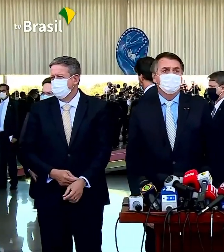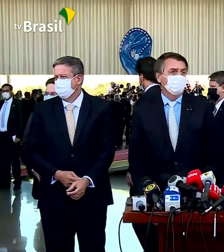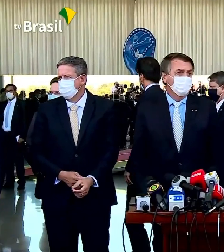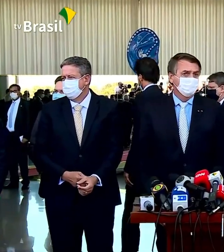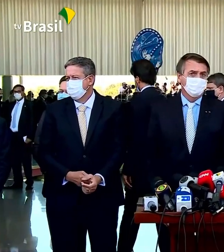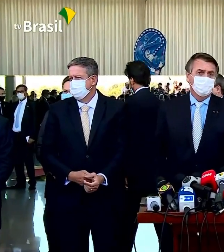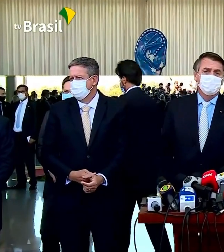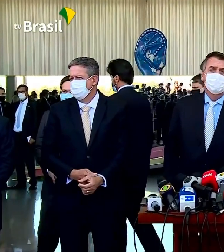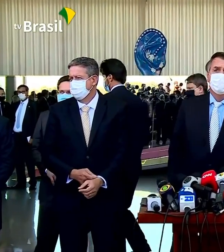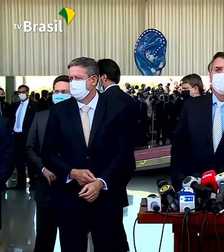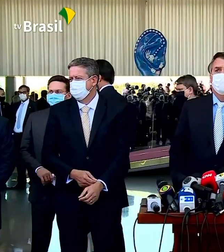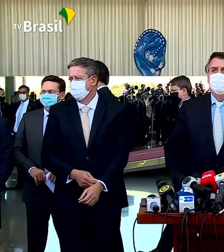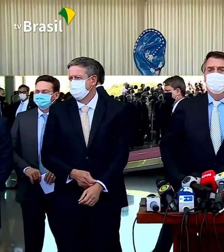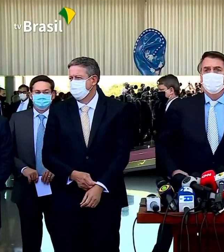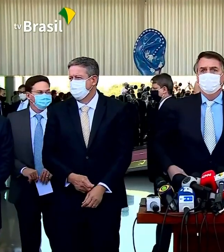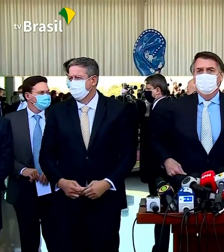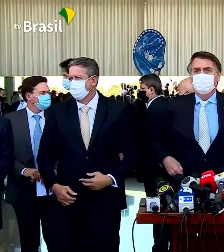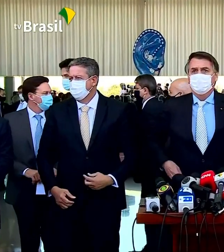Senhores, bom dia.